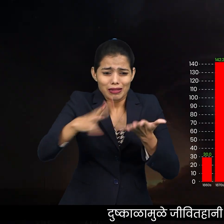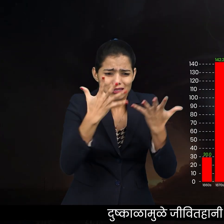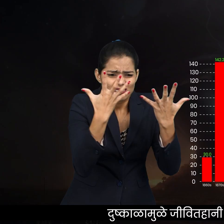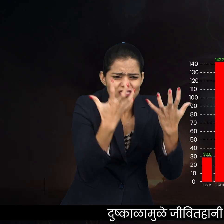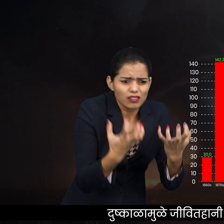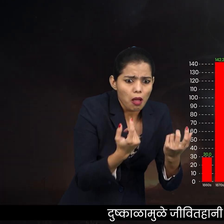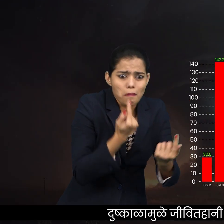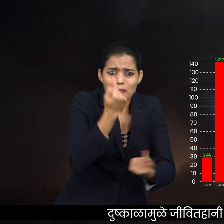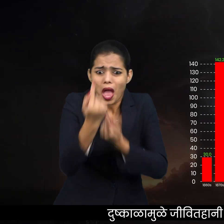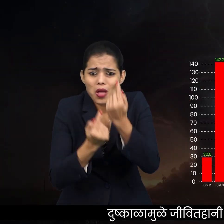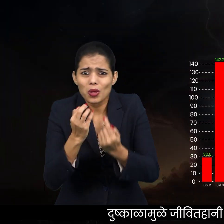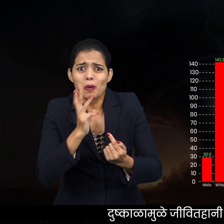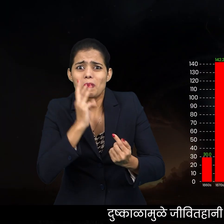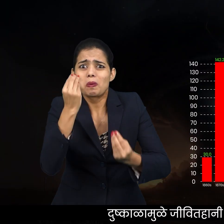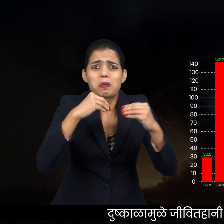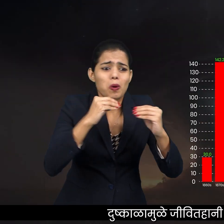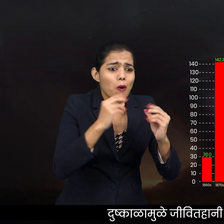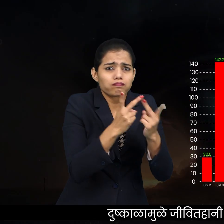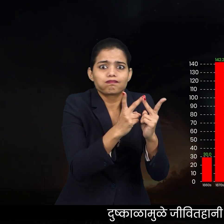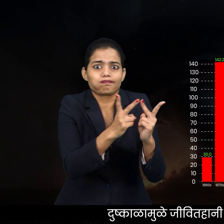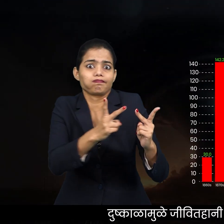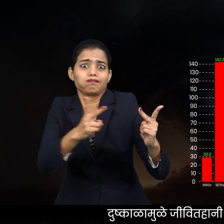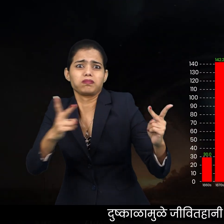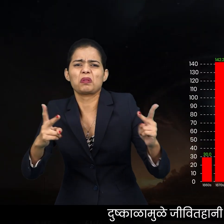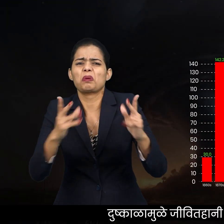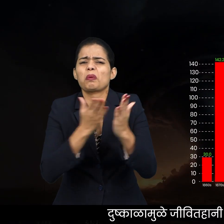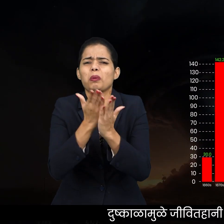जीवितहानी झाल्याची नोंदी आहेत.